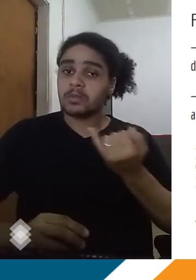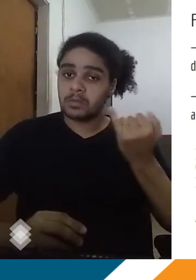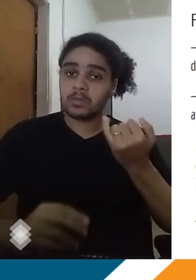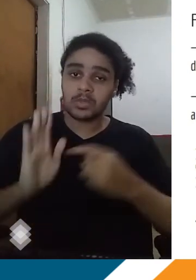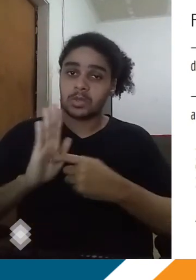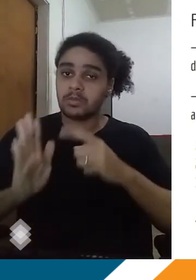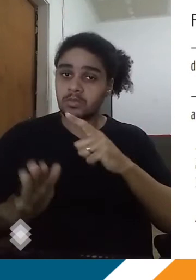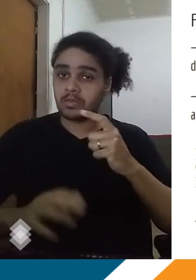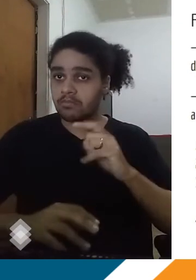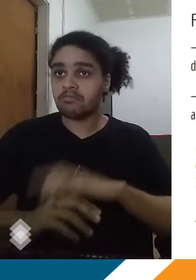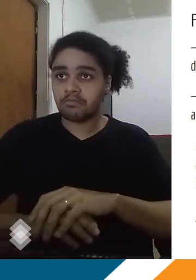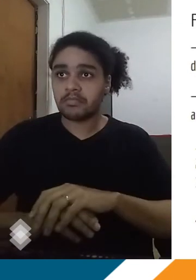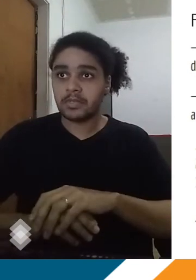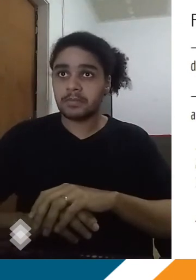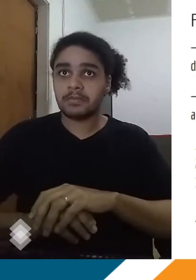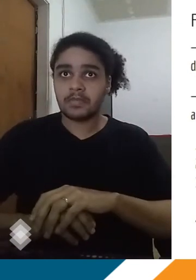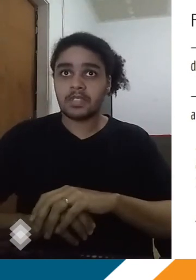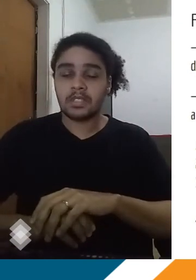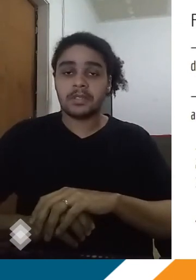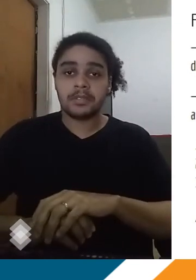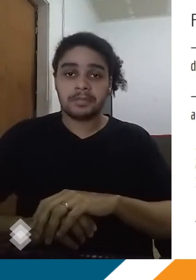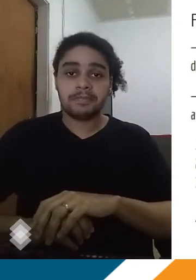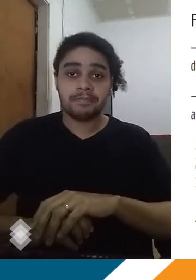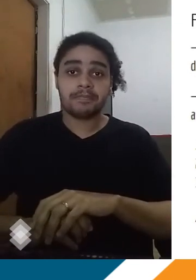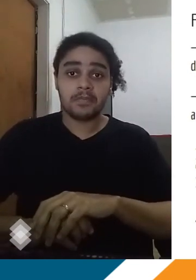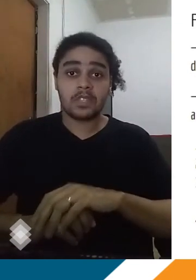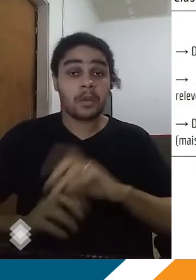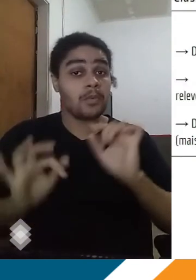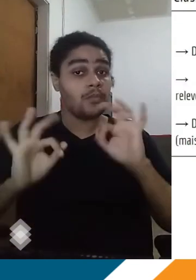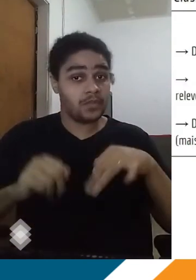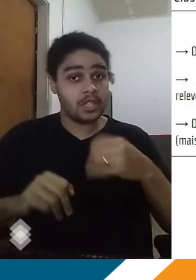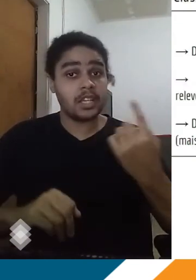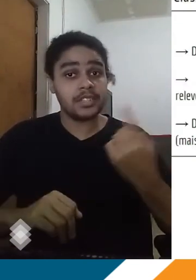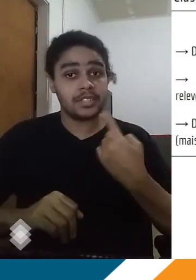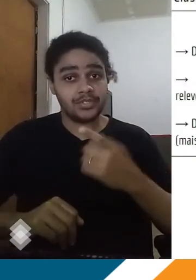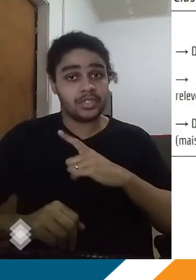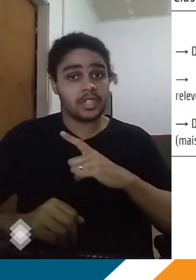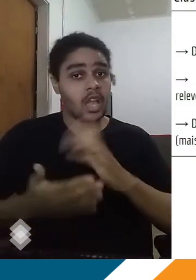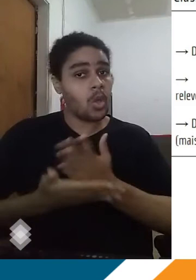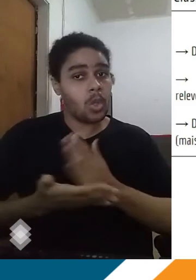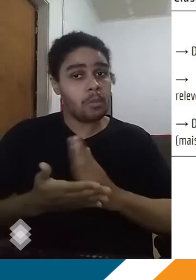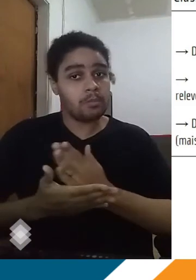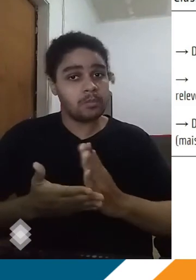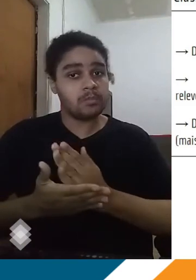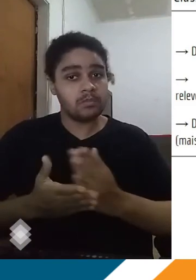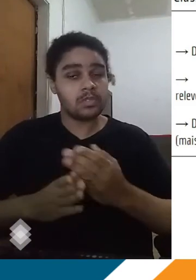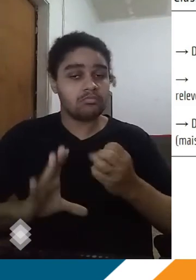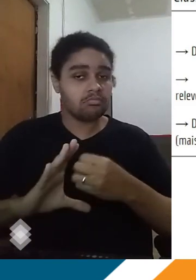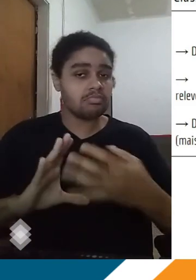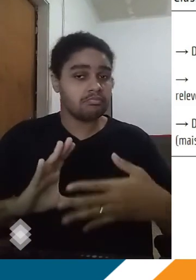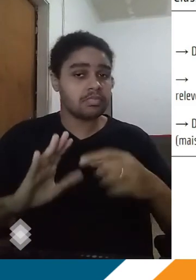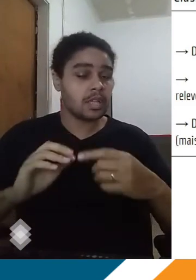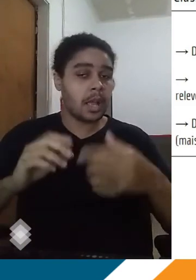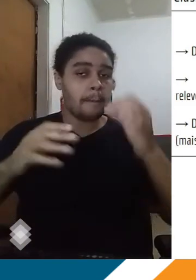vale, né, destacar que tem uma grande importância climática também. Por fim, a gente tem